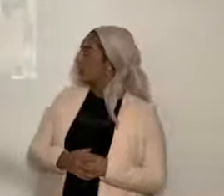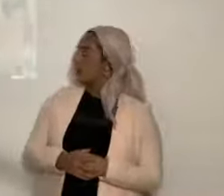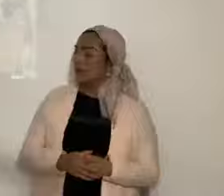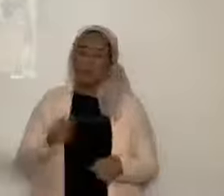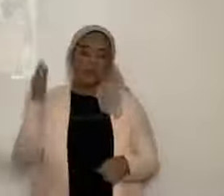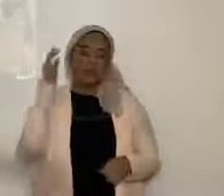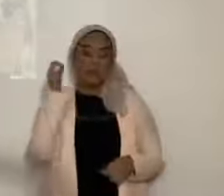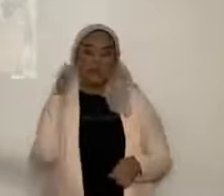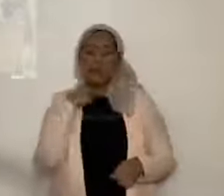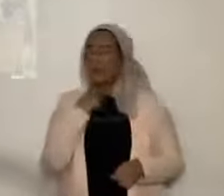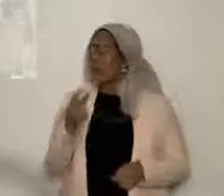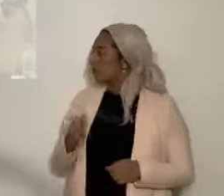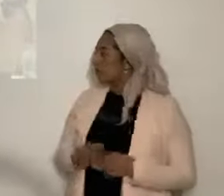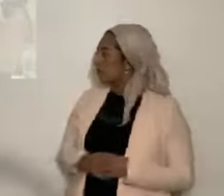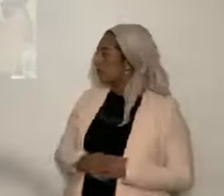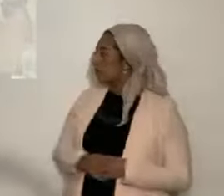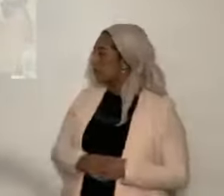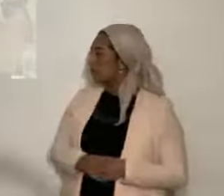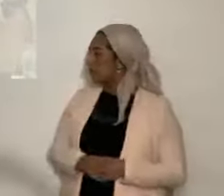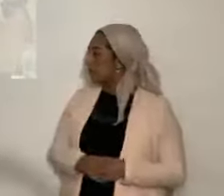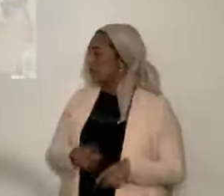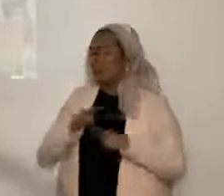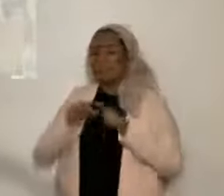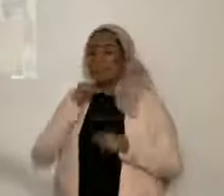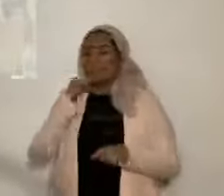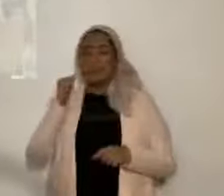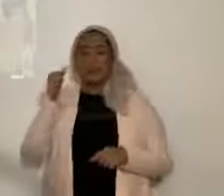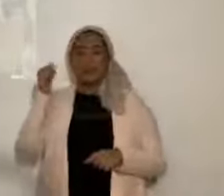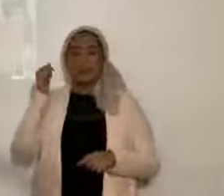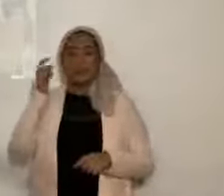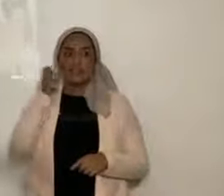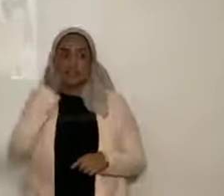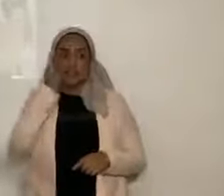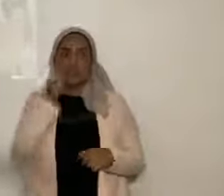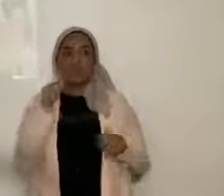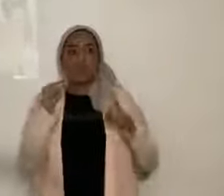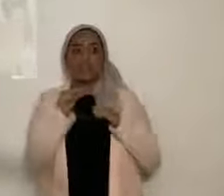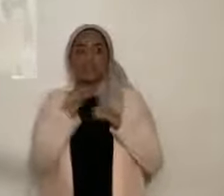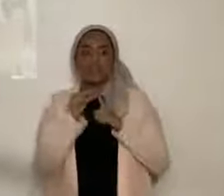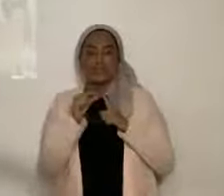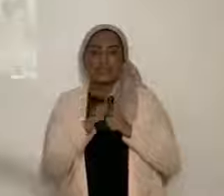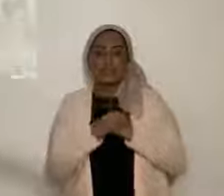voz, pero no escucharon palabras articuladas.